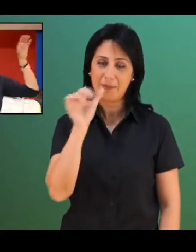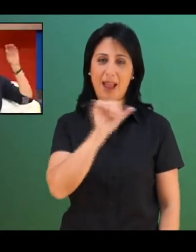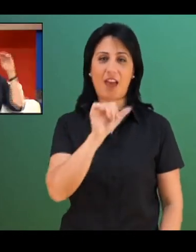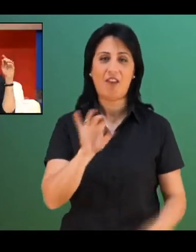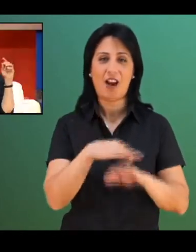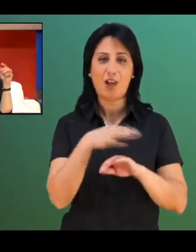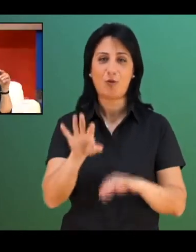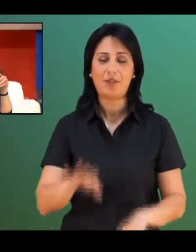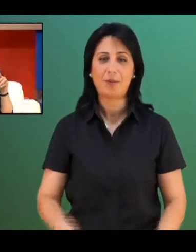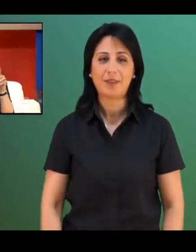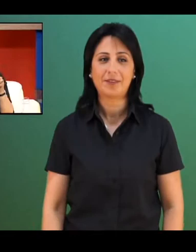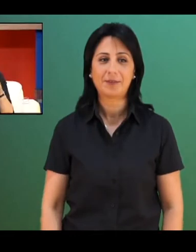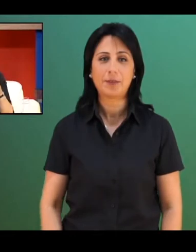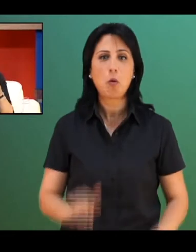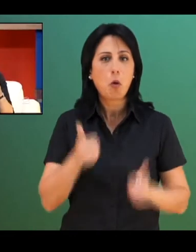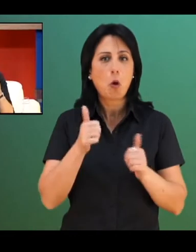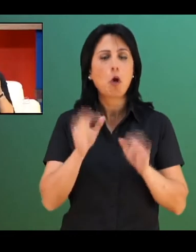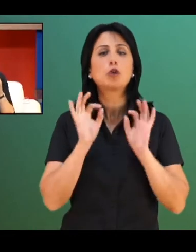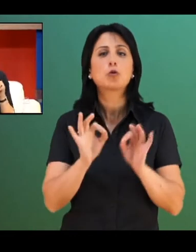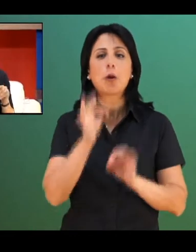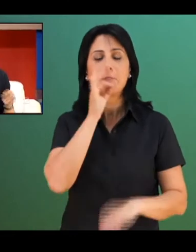დავითვალო, დედასფიცაო რარეული მაგ ტვინი.